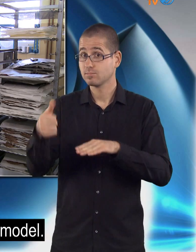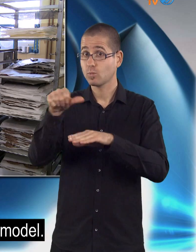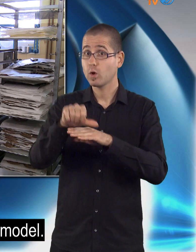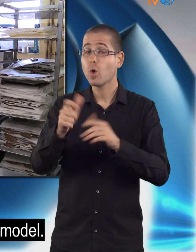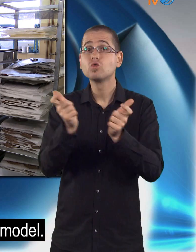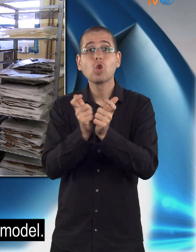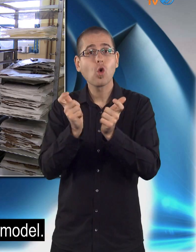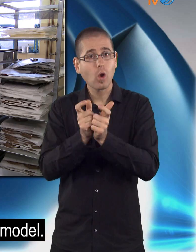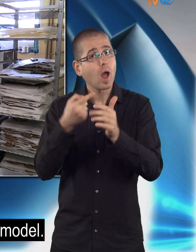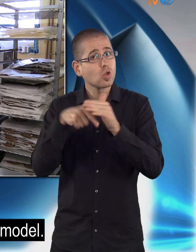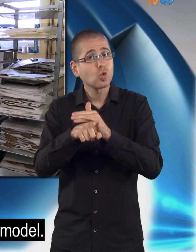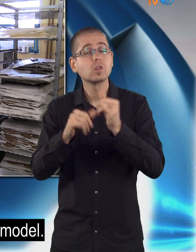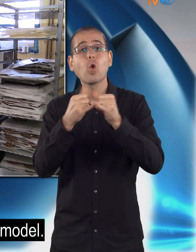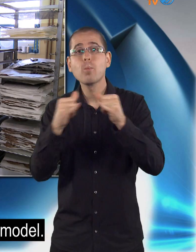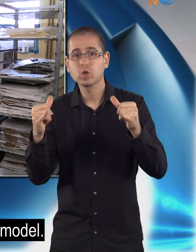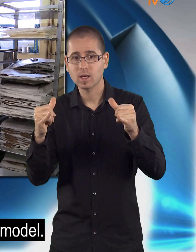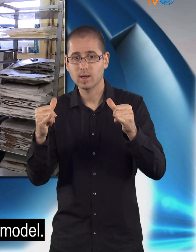Vlijemo čokolado v model.